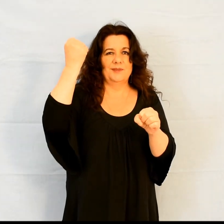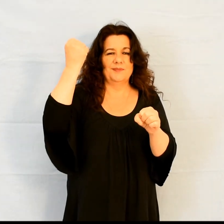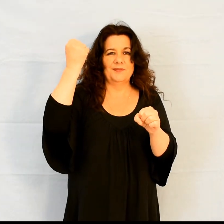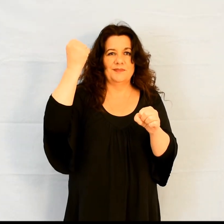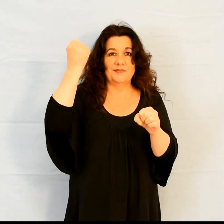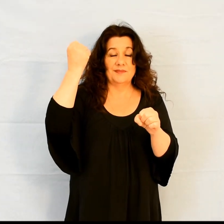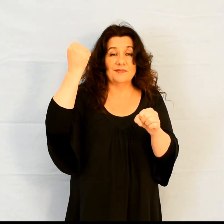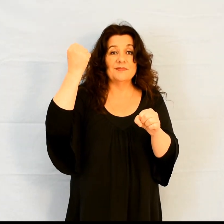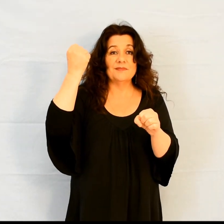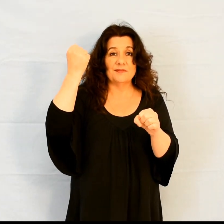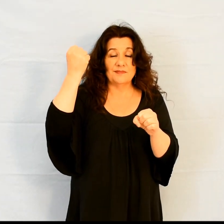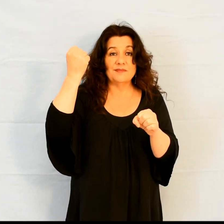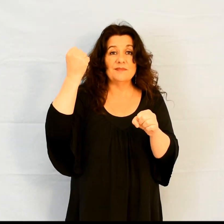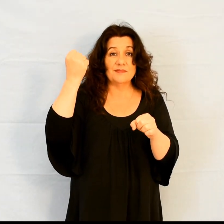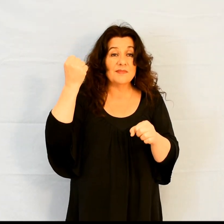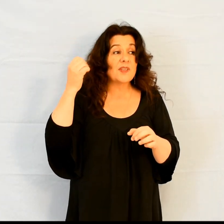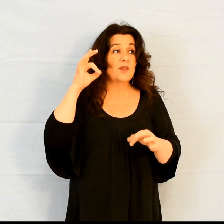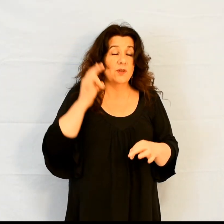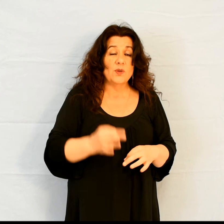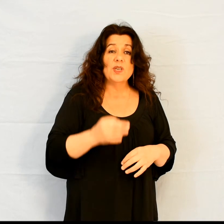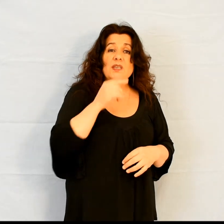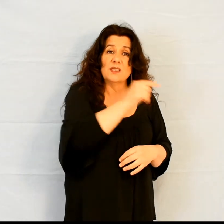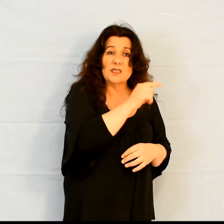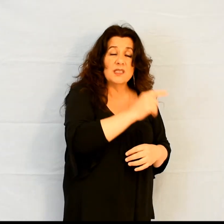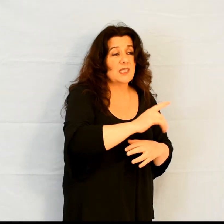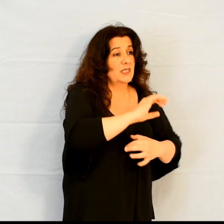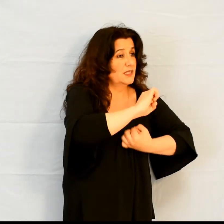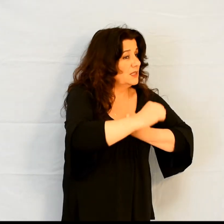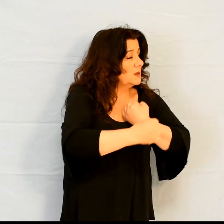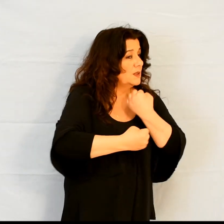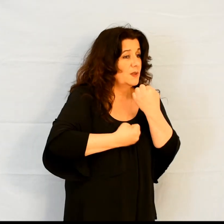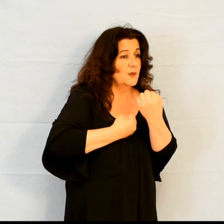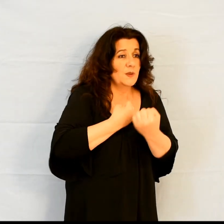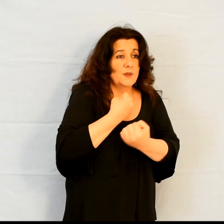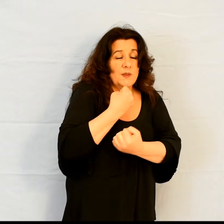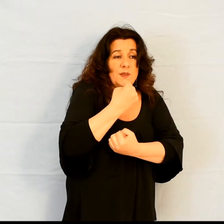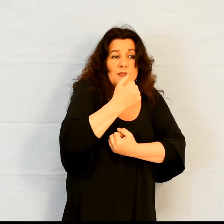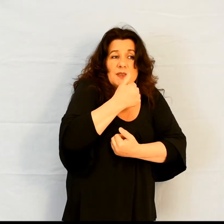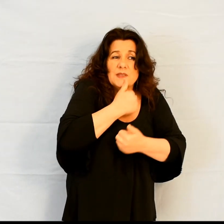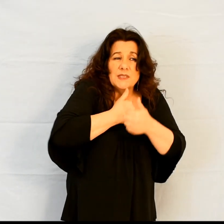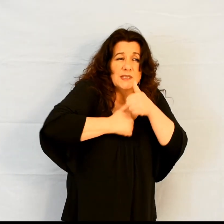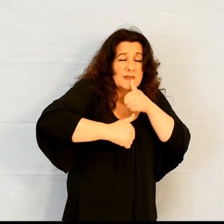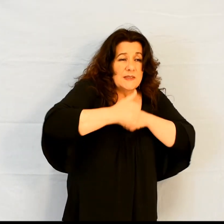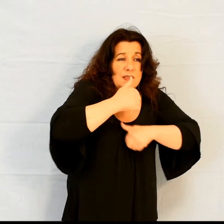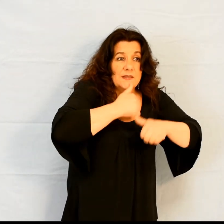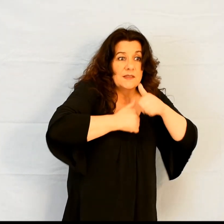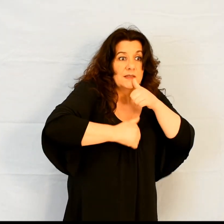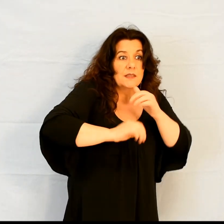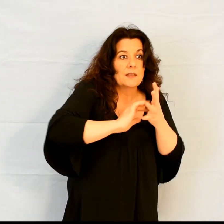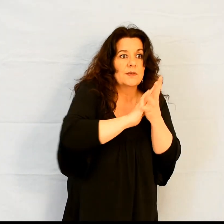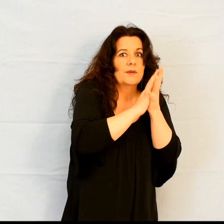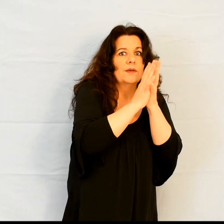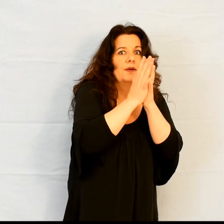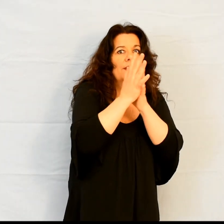par suite de ces tourments, il verra la lumière, la connaissance le comblera.